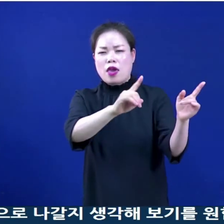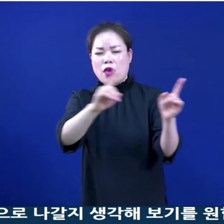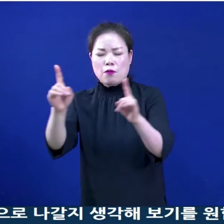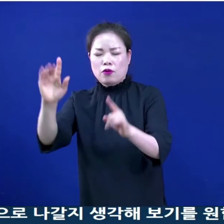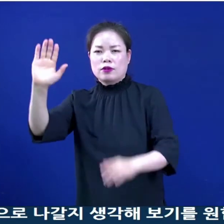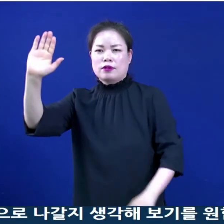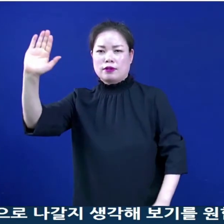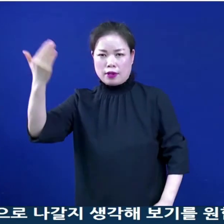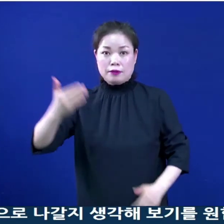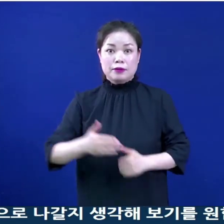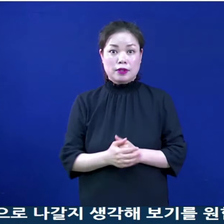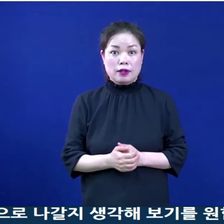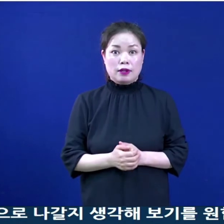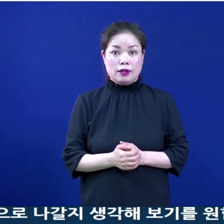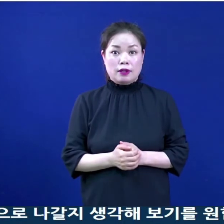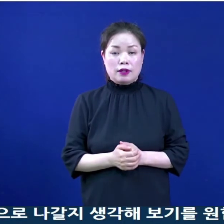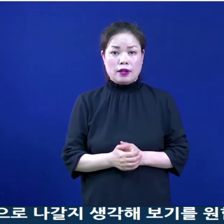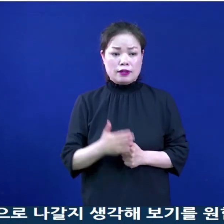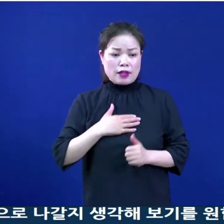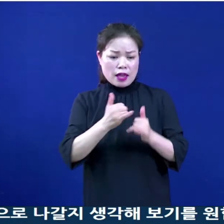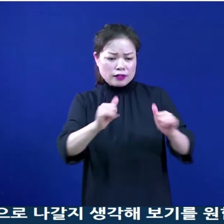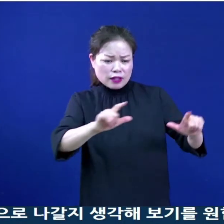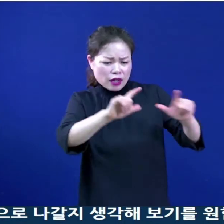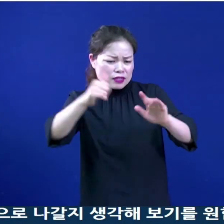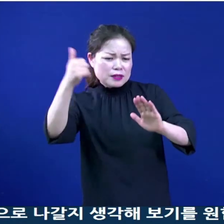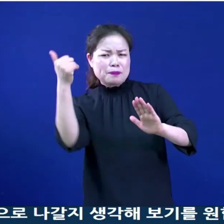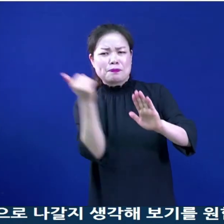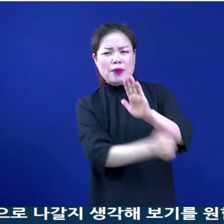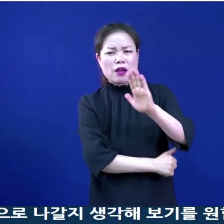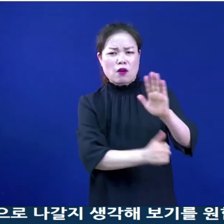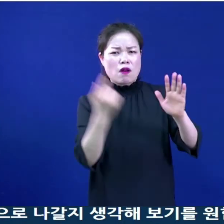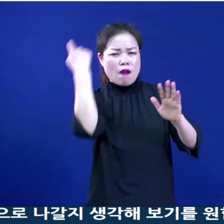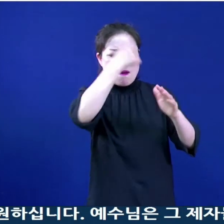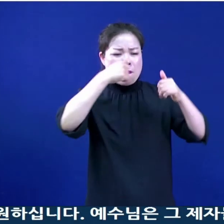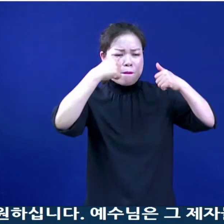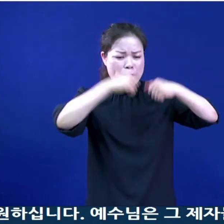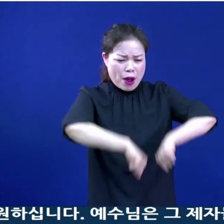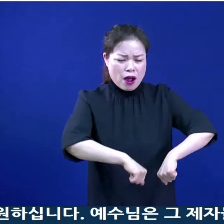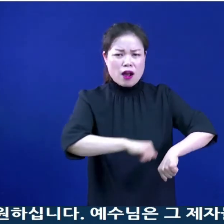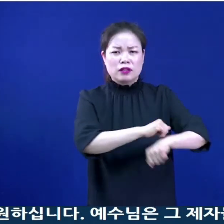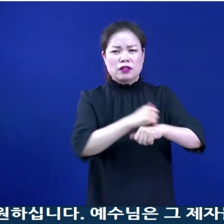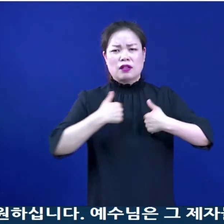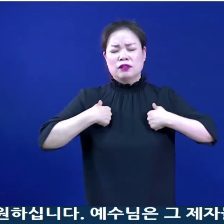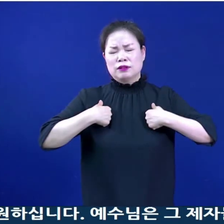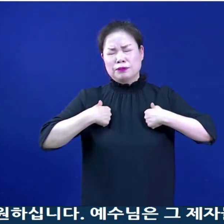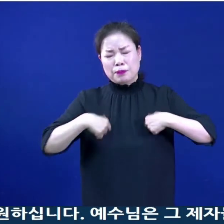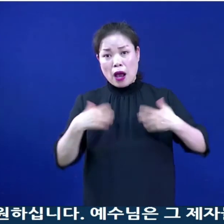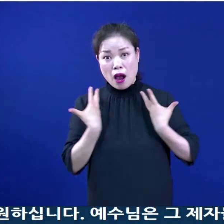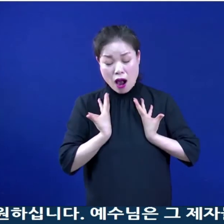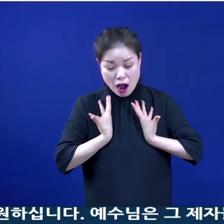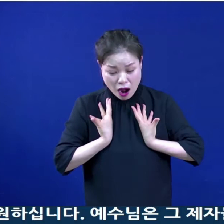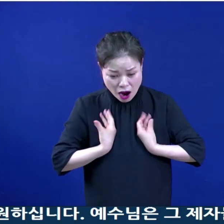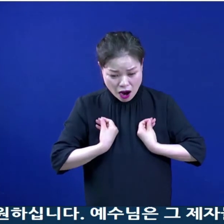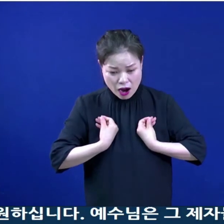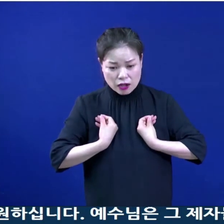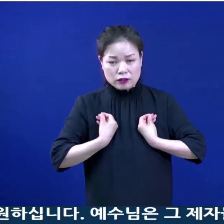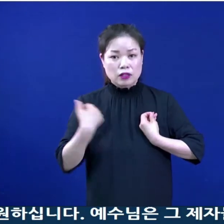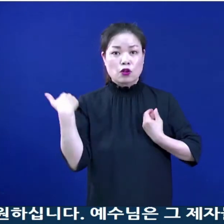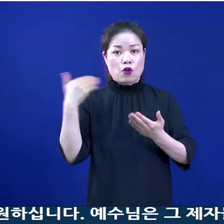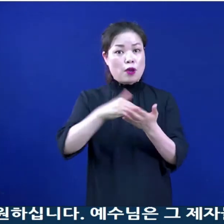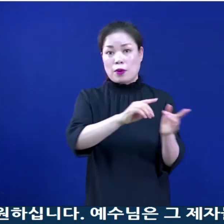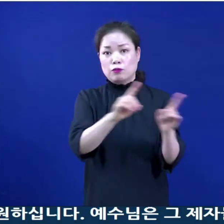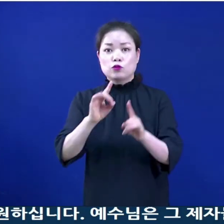회복되어져야만 합니다. 내 인생이 실패하고 망가지고 좌절해서 그것으로부터만 회복되어야 되는 게